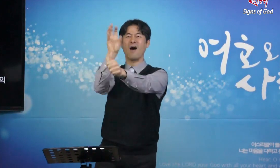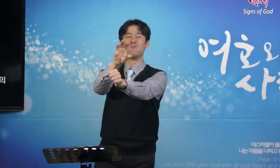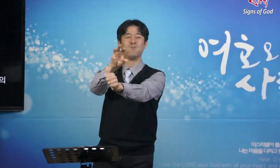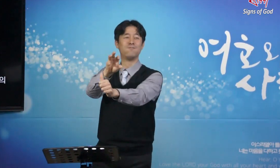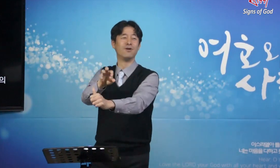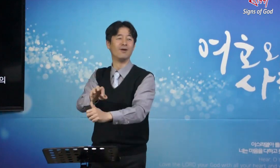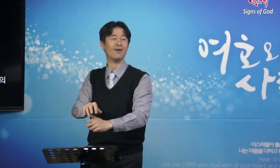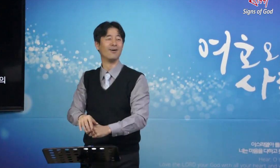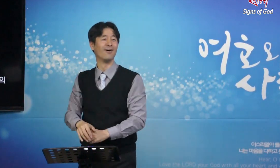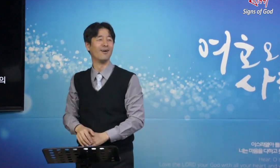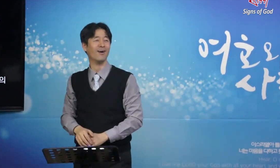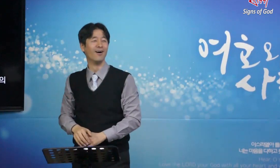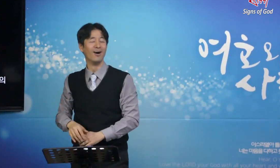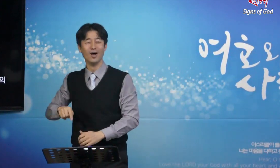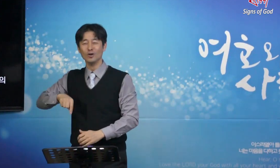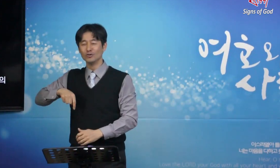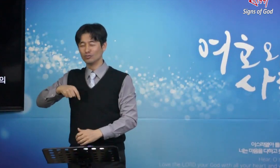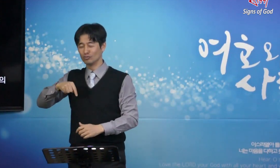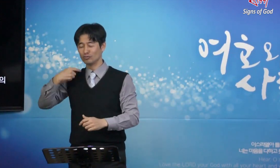없는 영상이 됐죠.